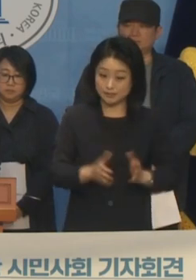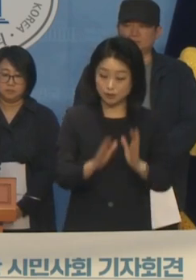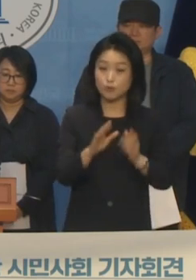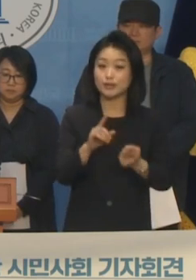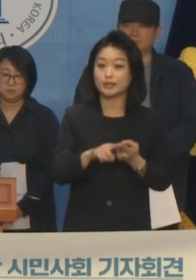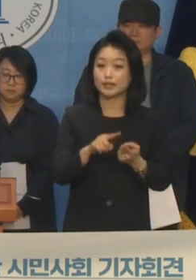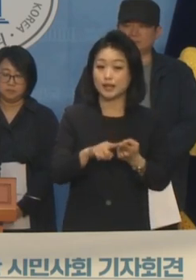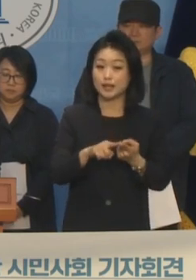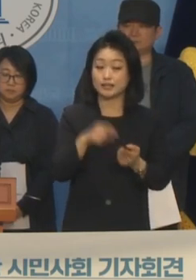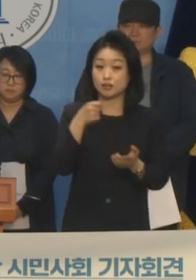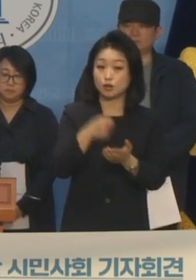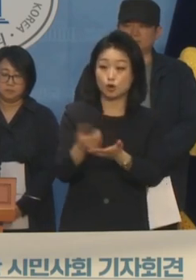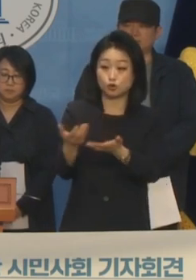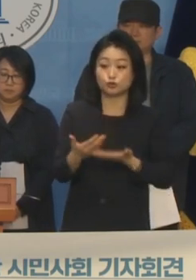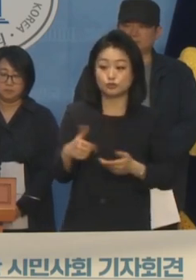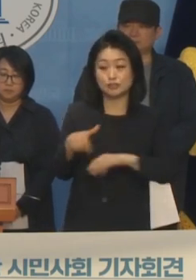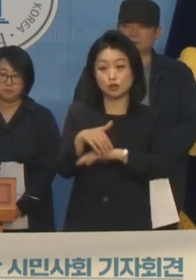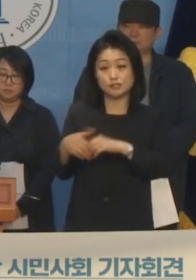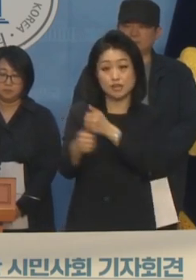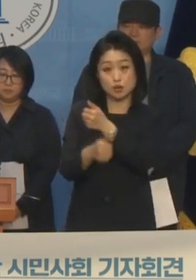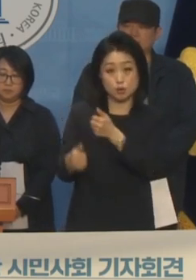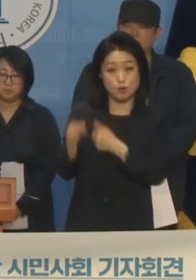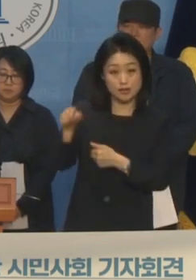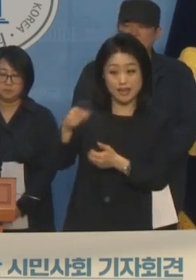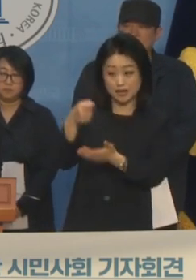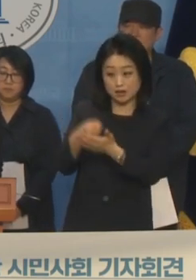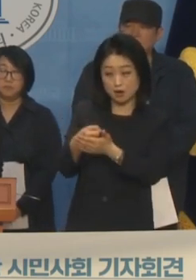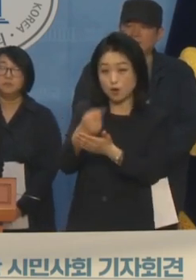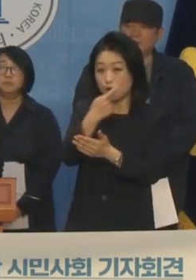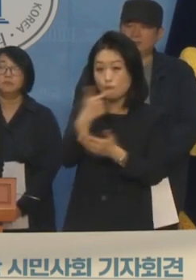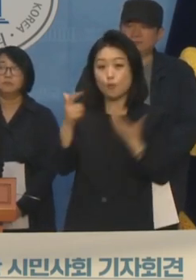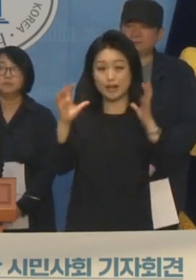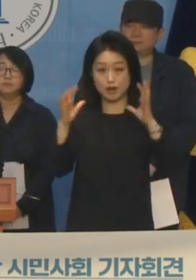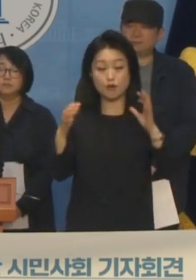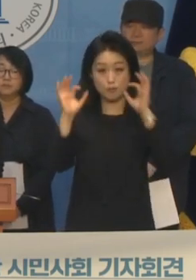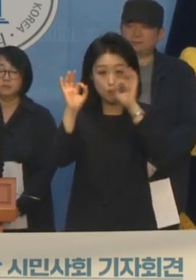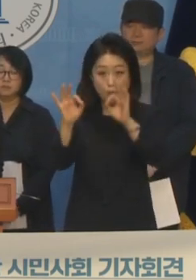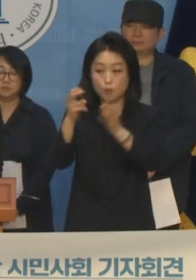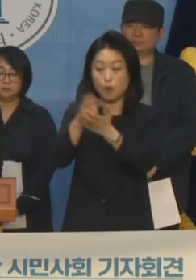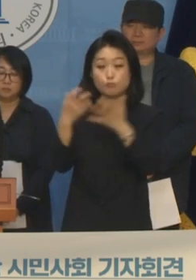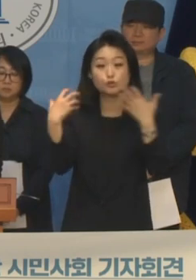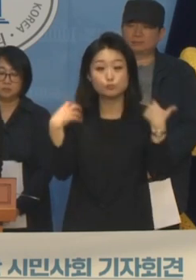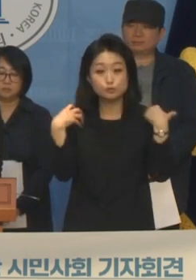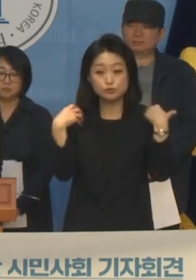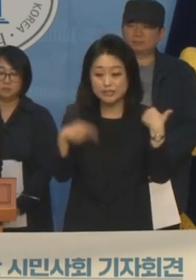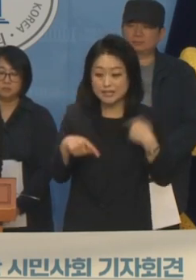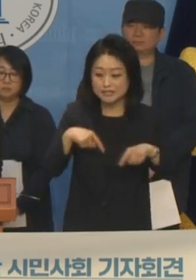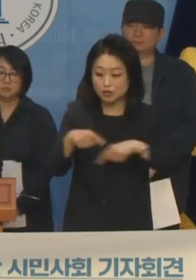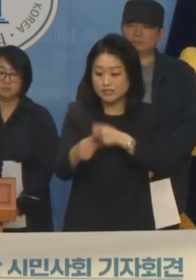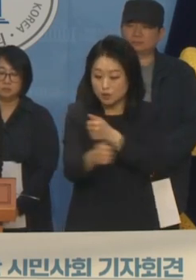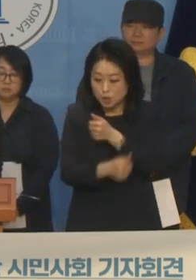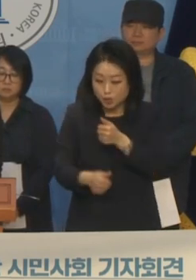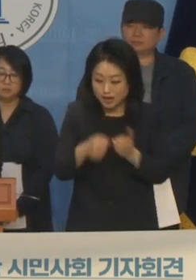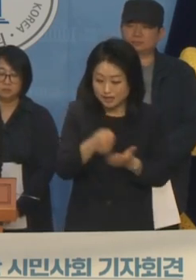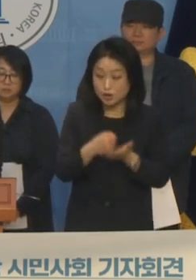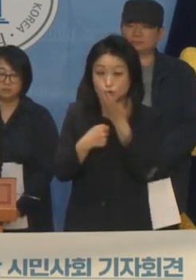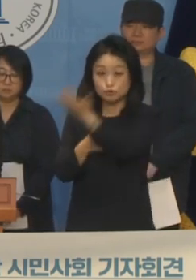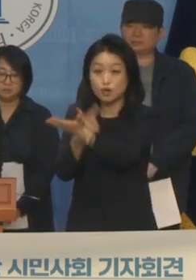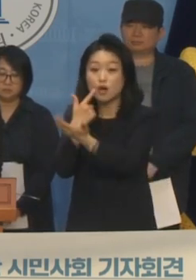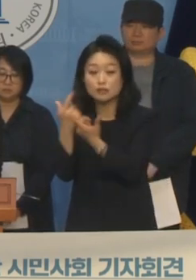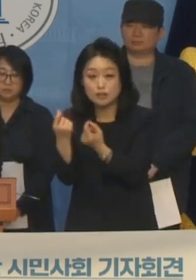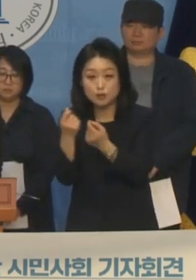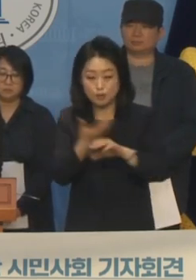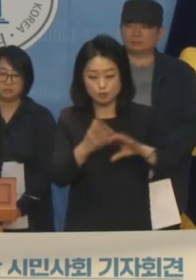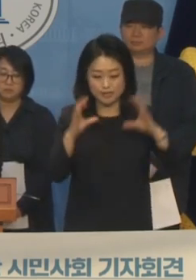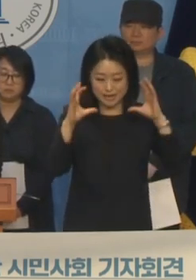추진을 결정한 정책위원회의 결과를 다시 한번 환영하며 법무부가 정책위원회 심의 결과에 따라 외국인 아동을 포함한